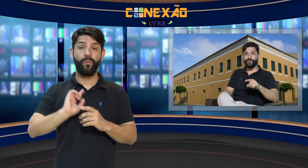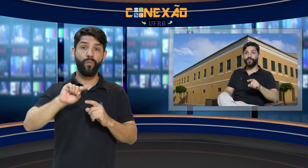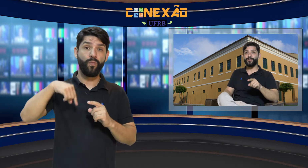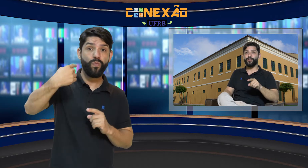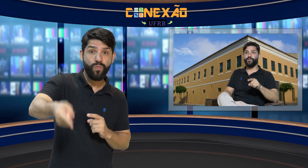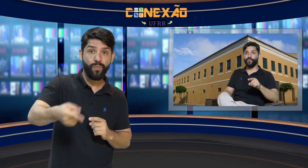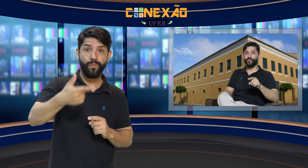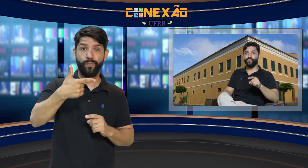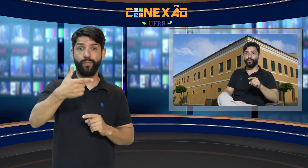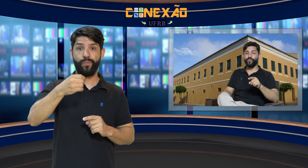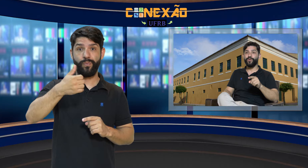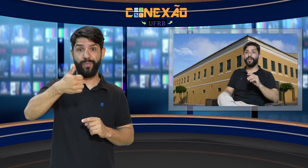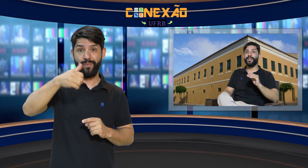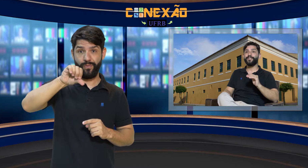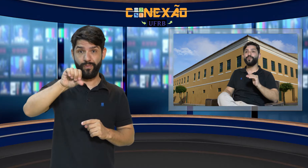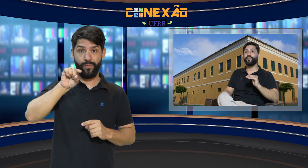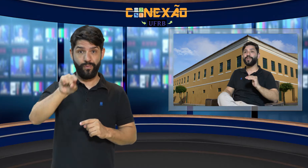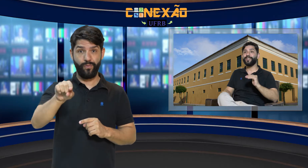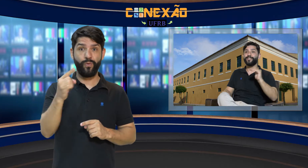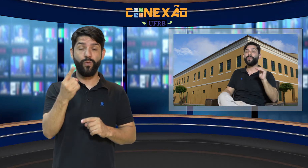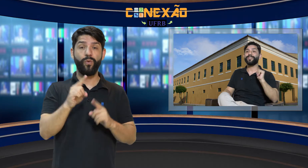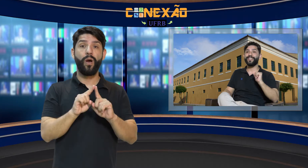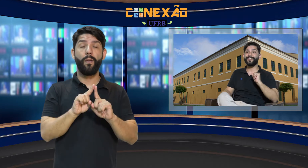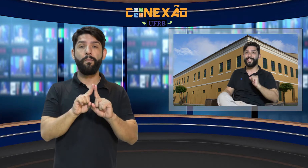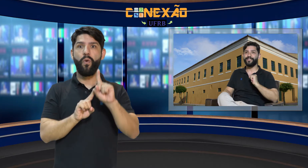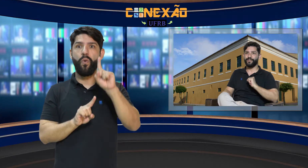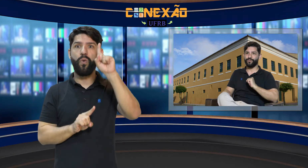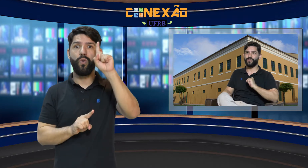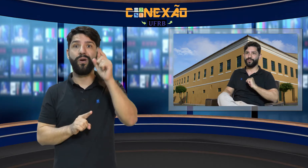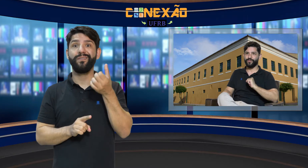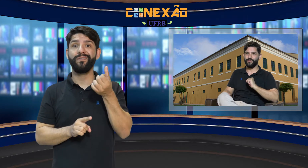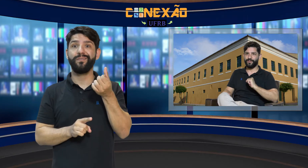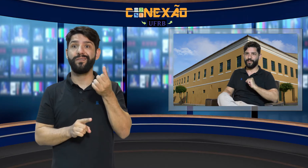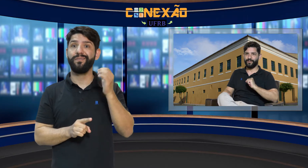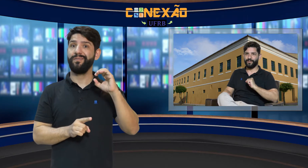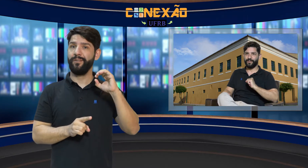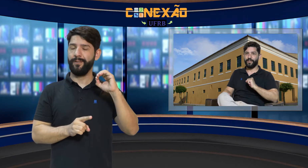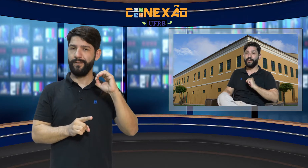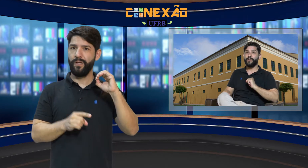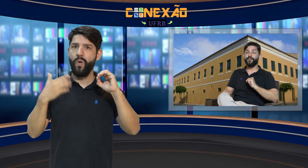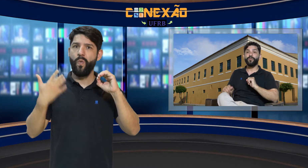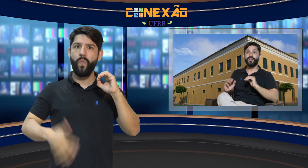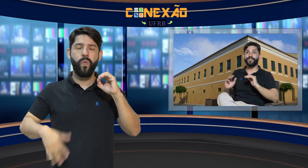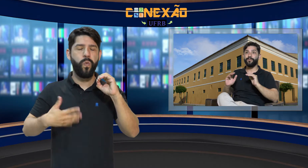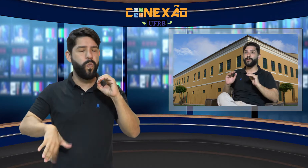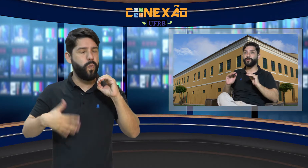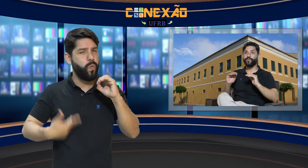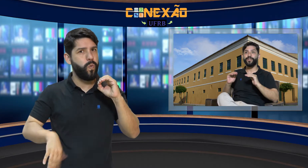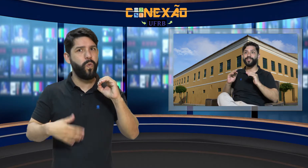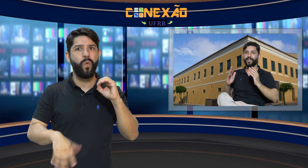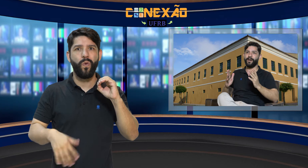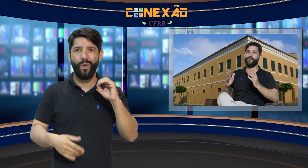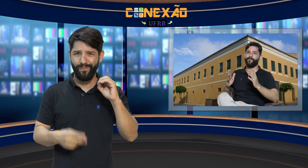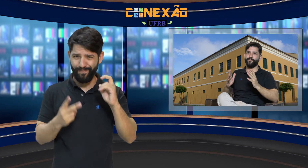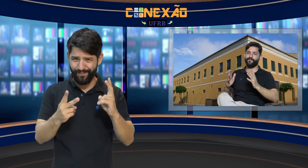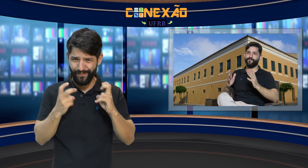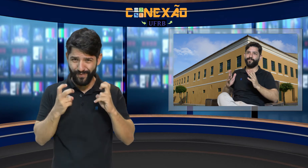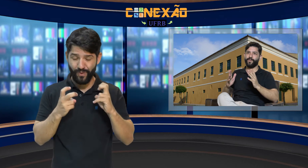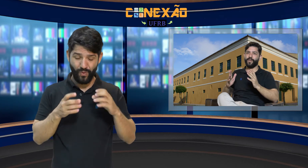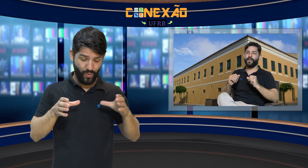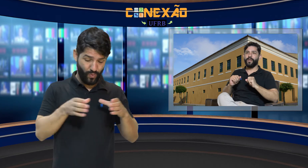Agora, em 2019.1, esse número cresceu para 60 estudantes com deficiência. Então, é um crescimento